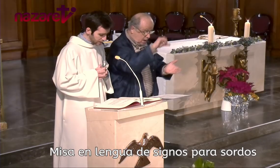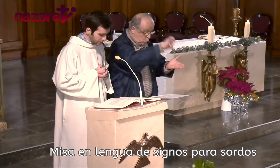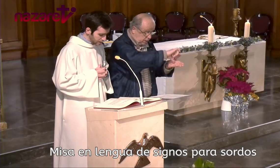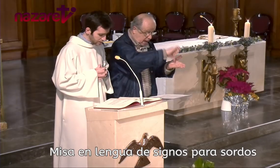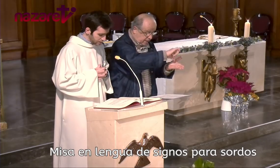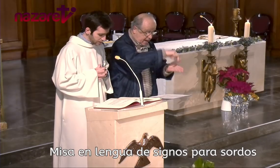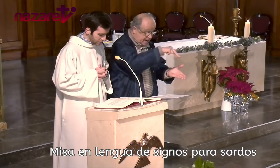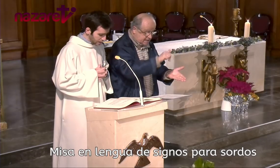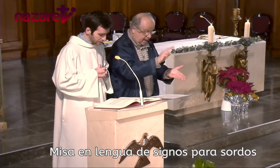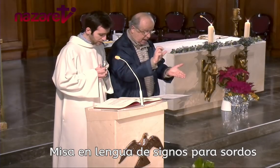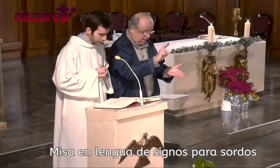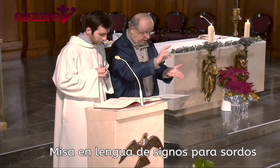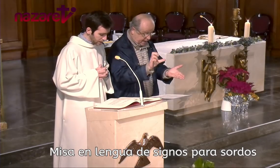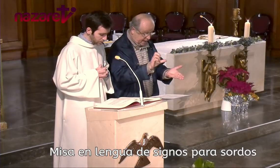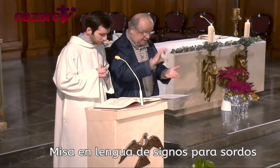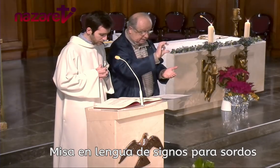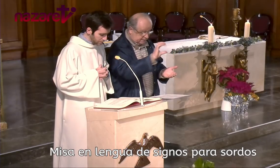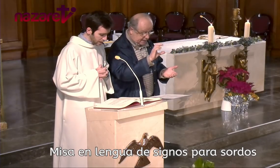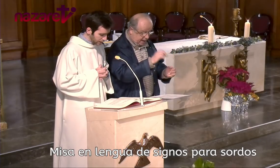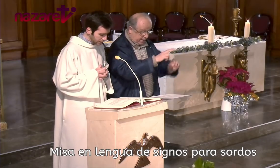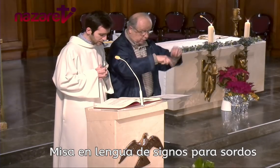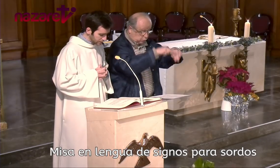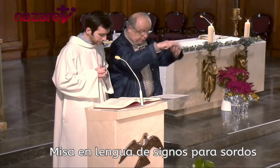desgracia que había determinado enviarles.